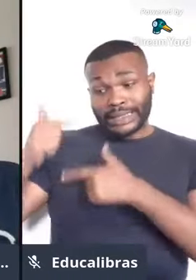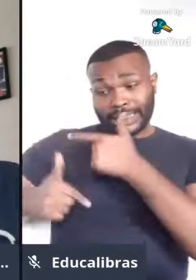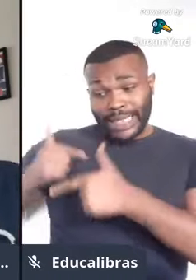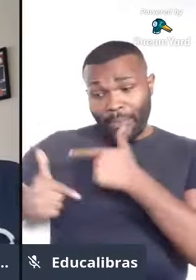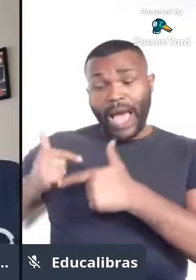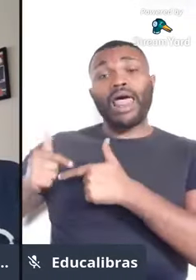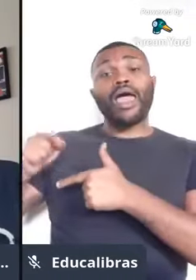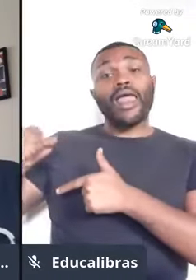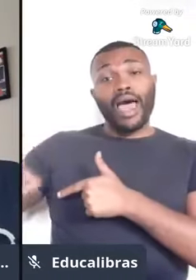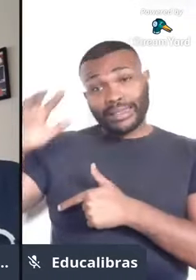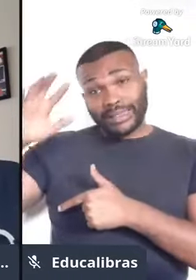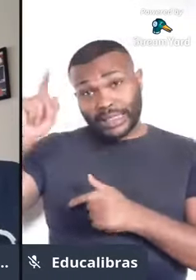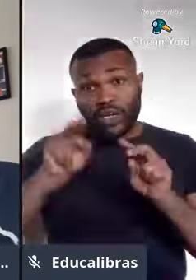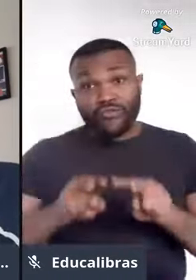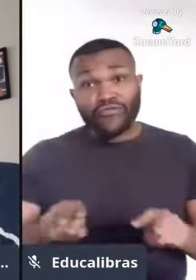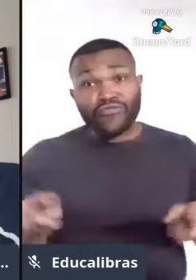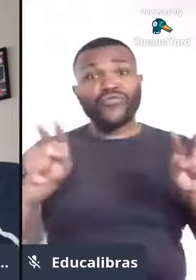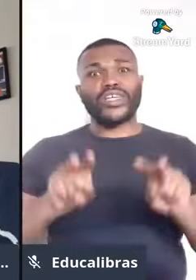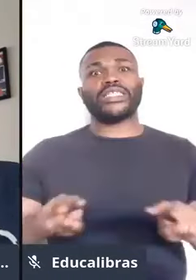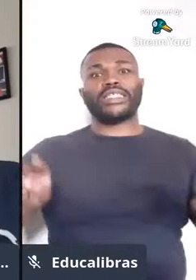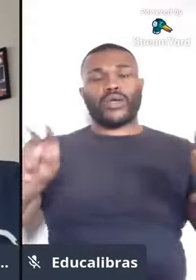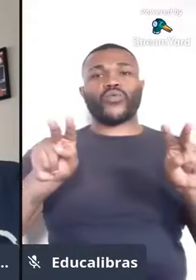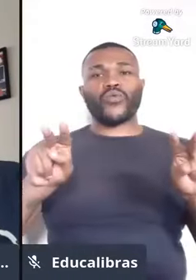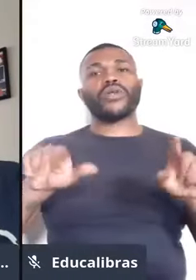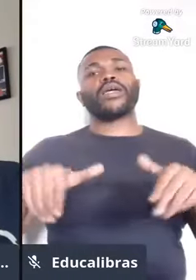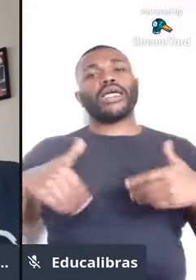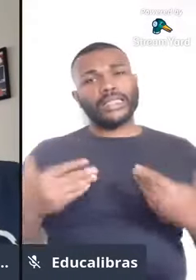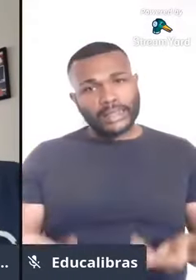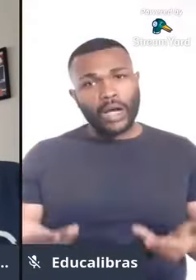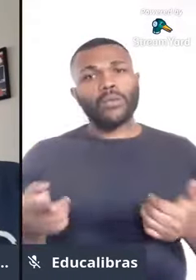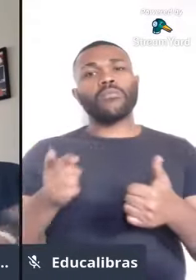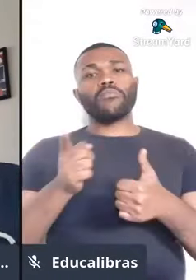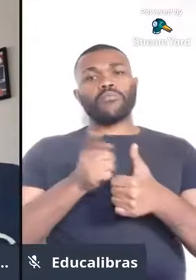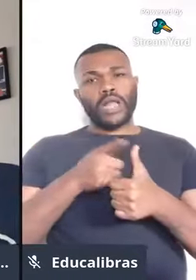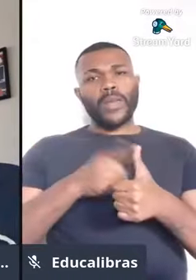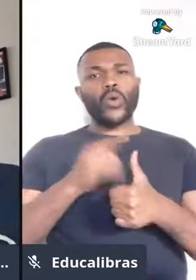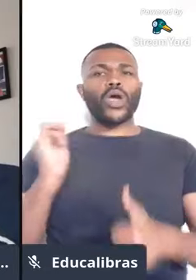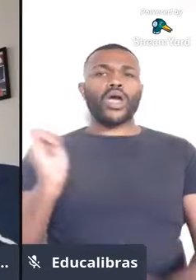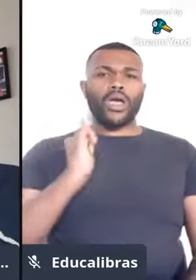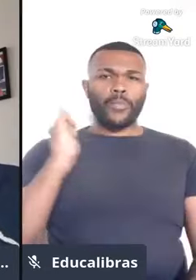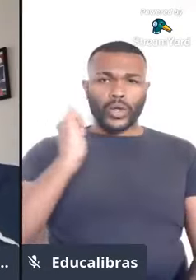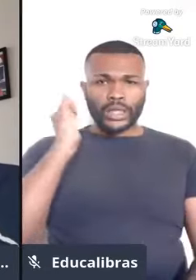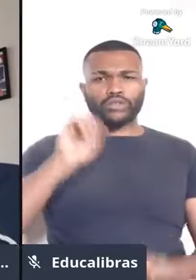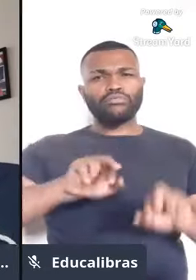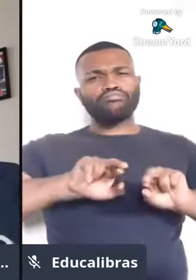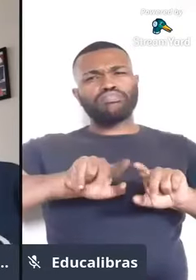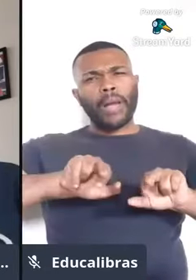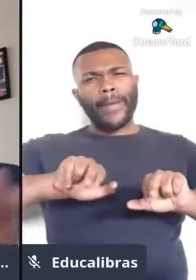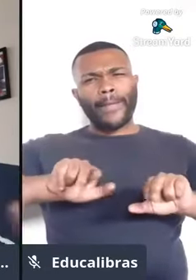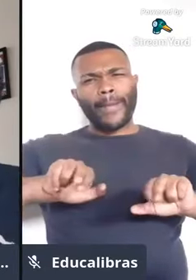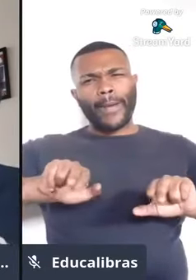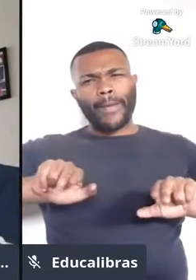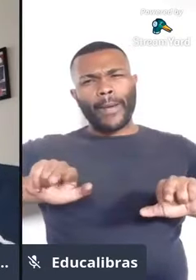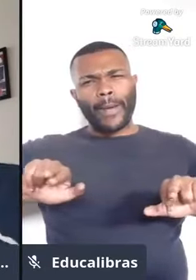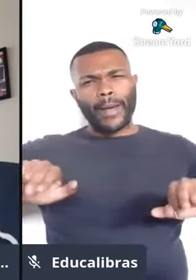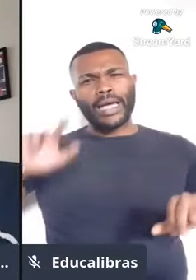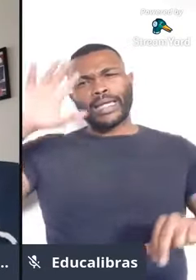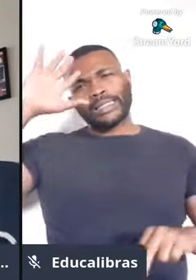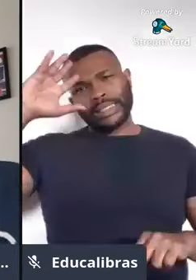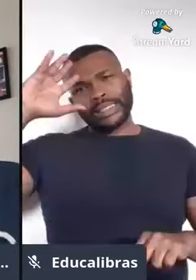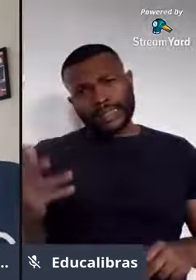visão, né? E aí é nesse ponto que está a importância da diversidade no poder de decisão. A